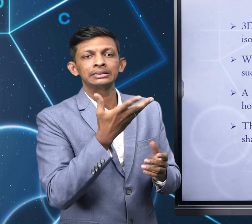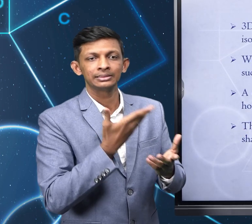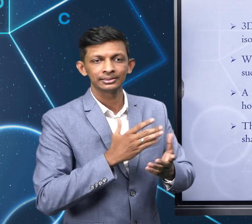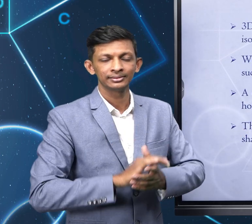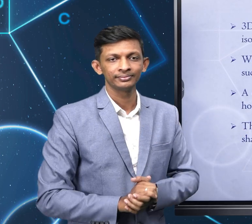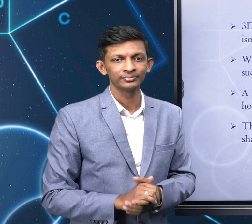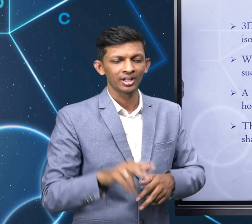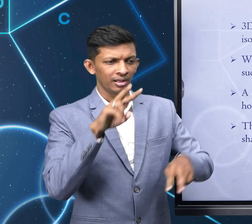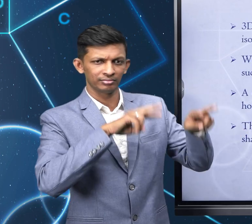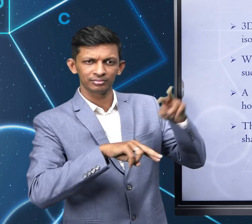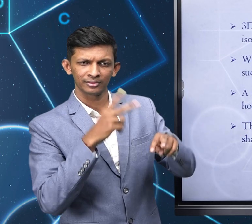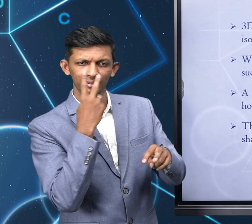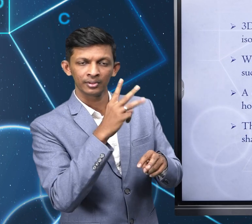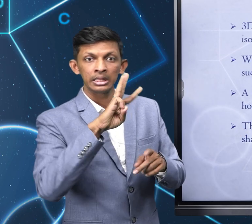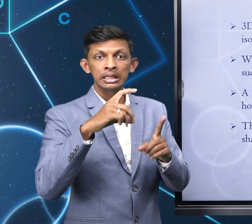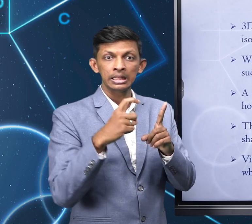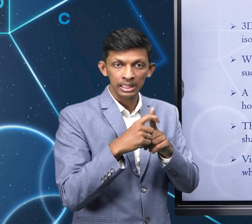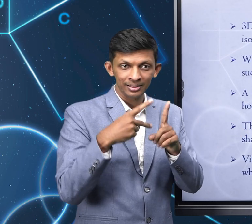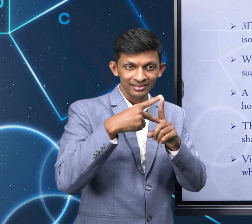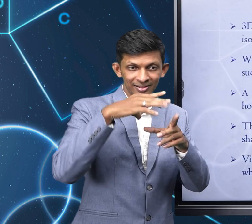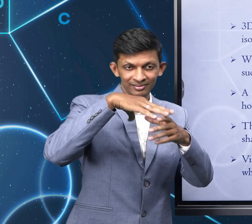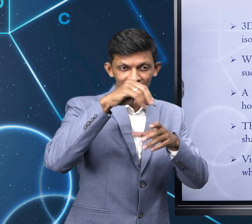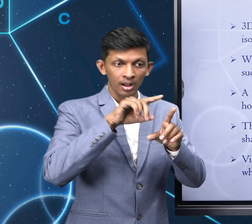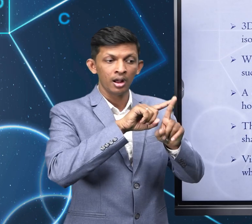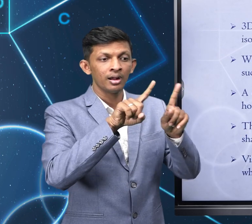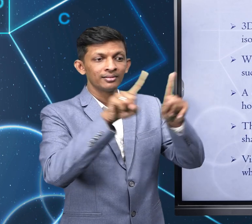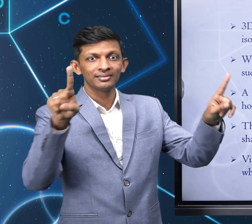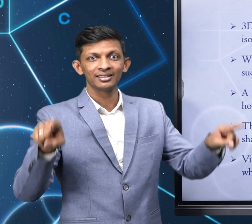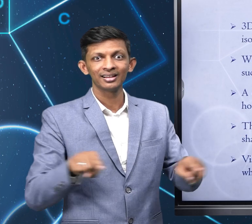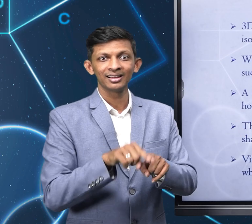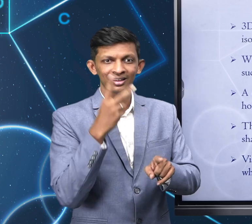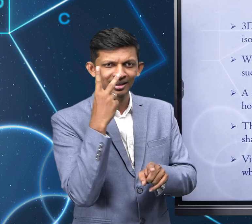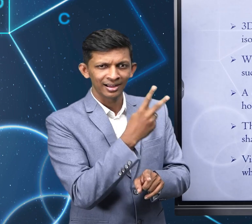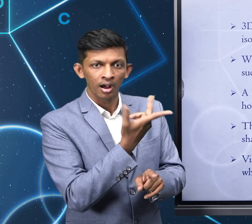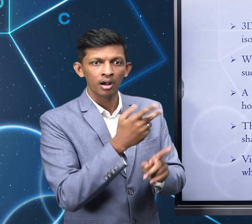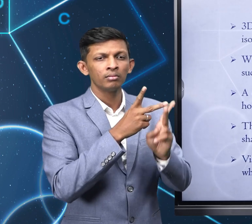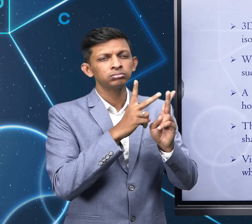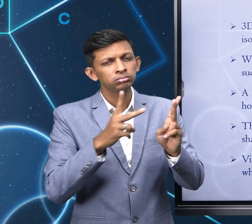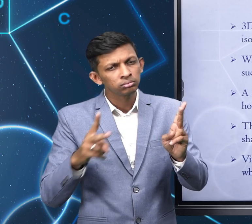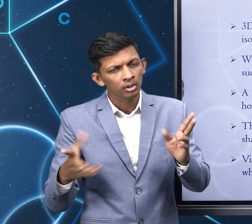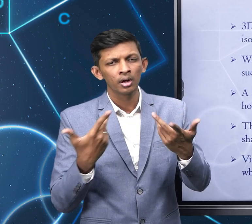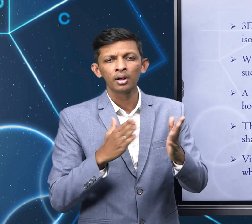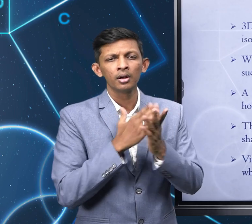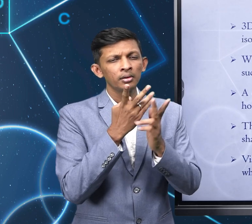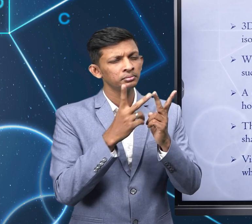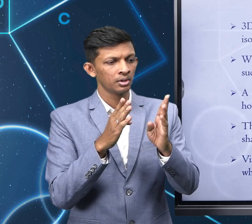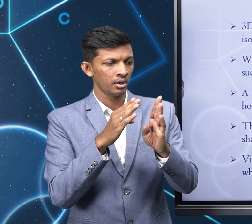शकते. 3D आकारांची कल्पना करणे म्हणजे भाग नजरेपासून लपलेले असतानाही